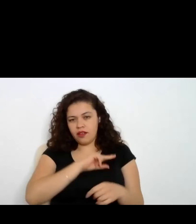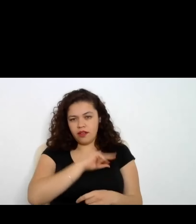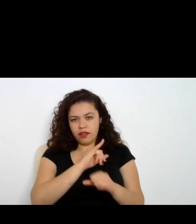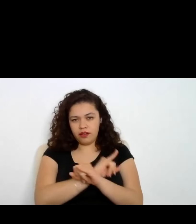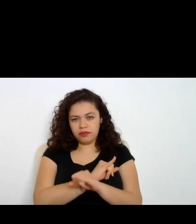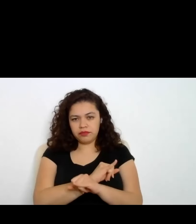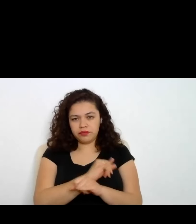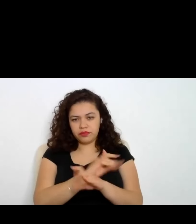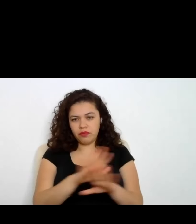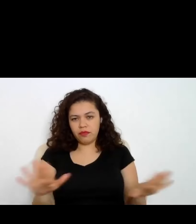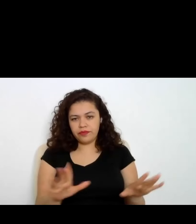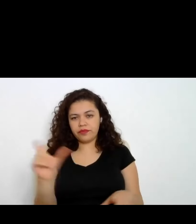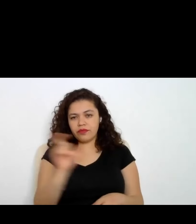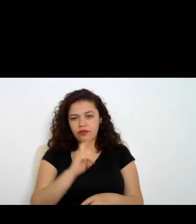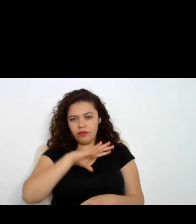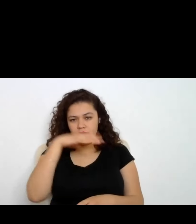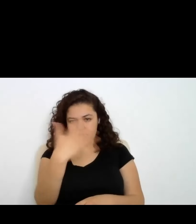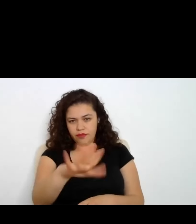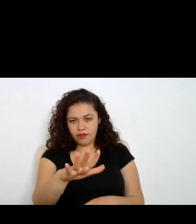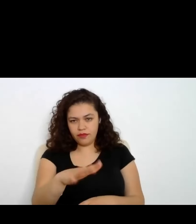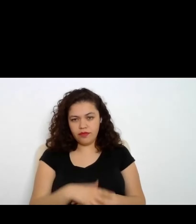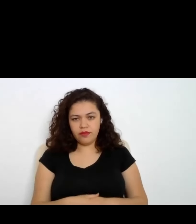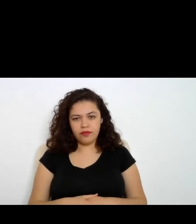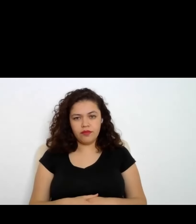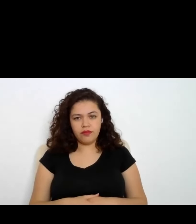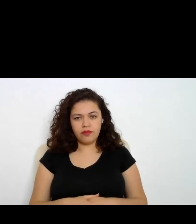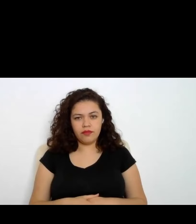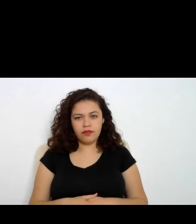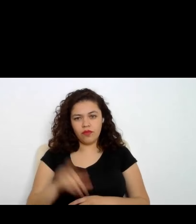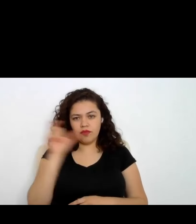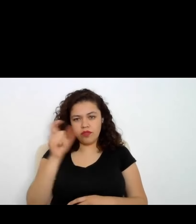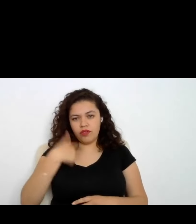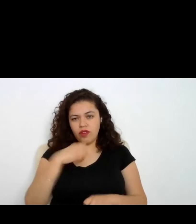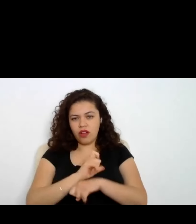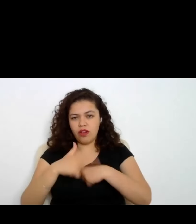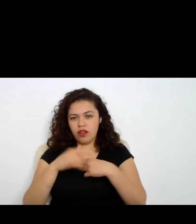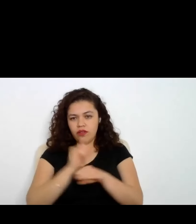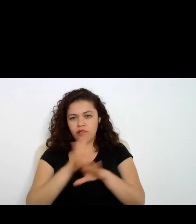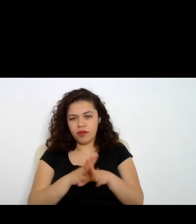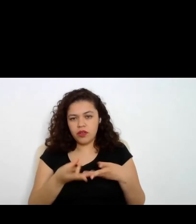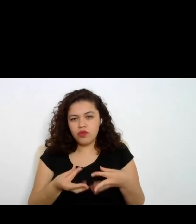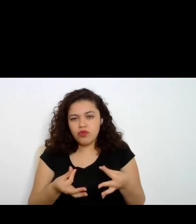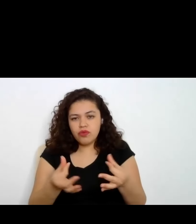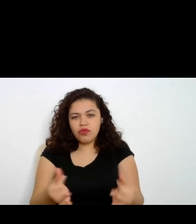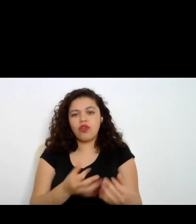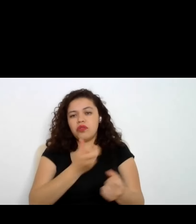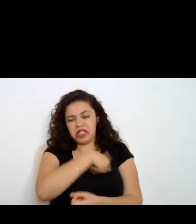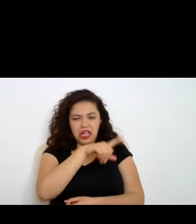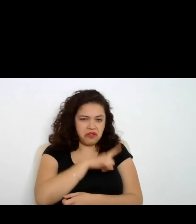son generales, o sea, cuando no voy a manejar datos sensibles o datos patrimoniales o datos de